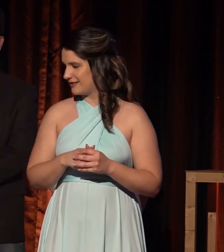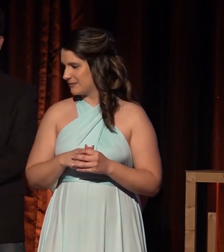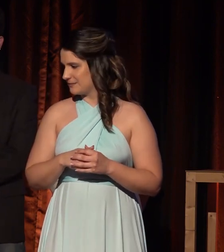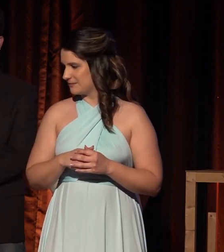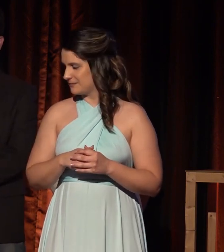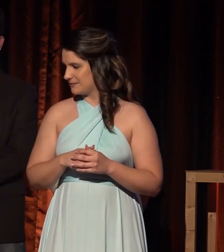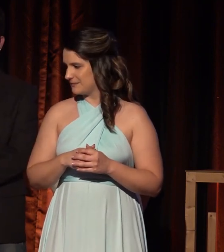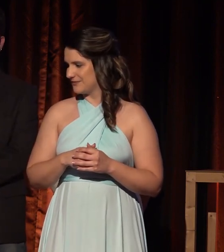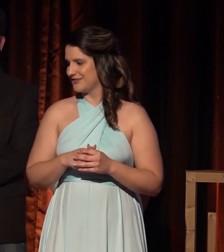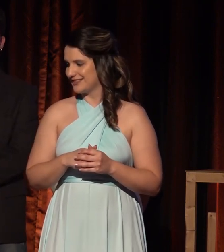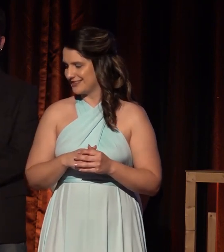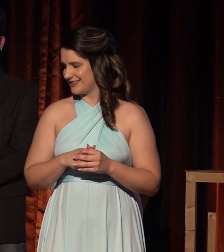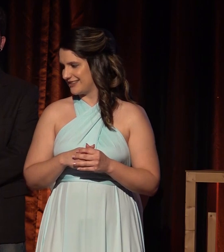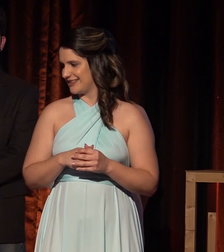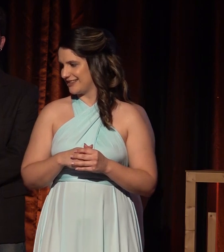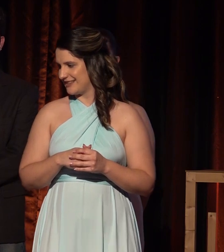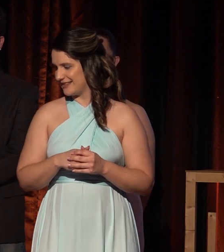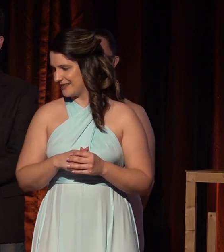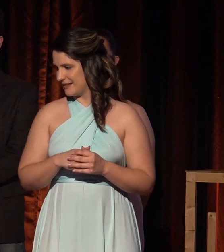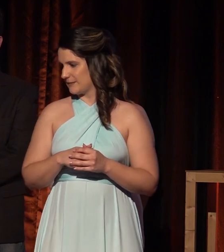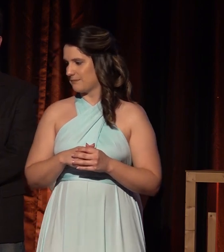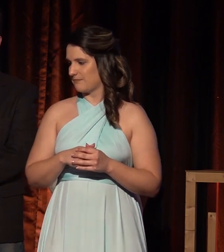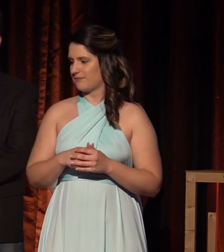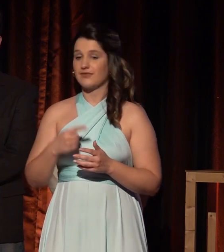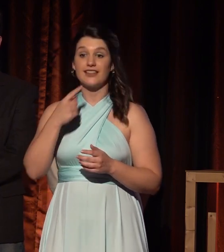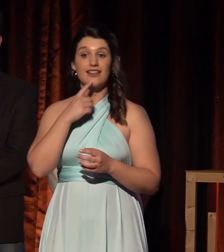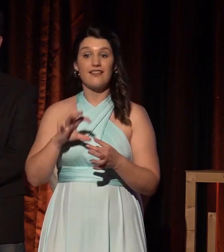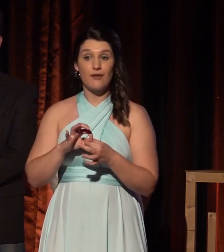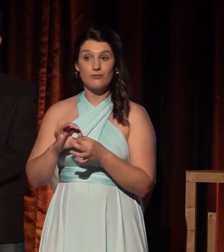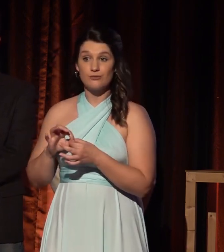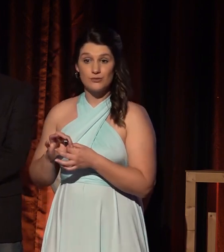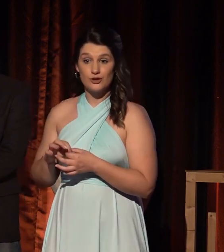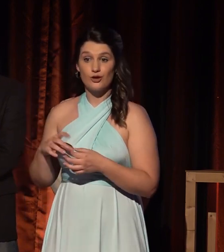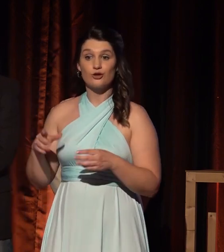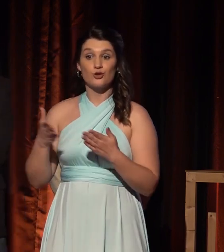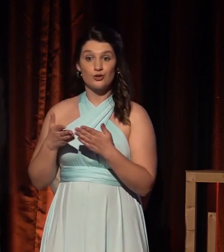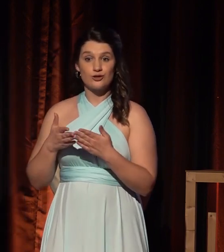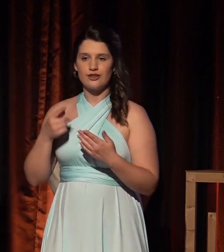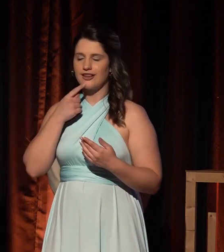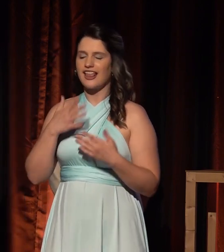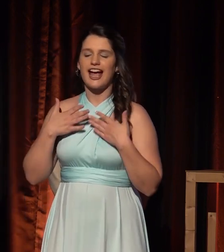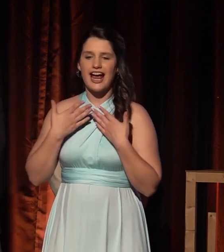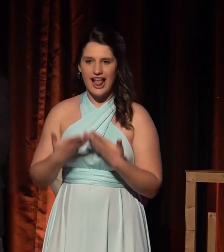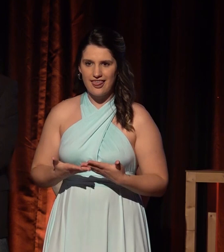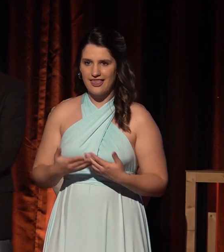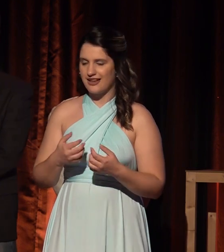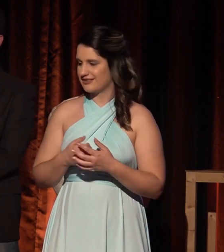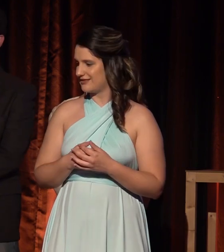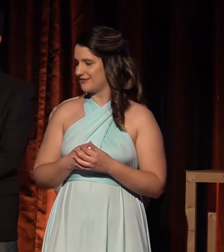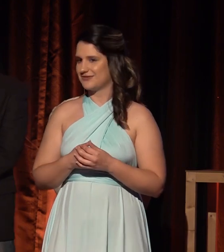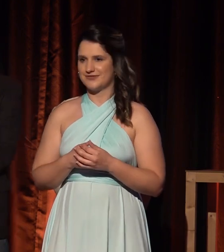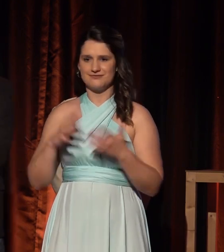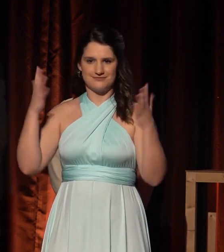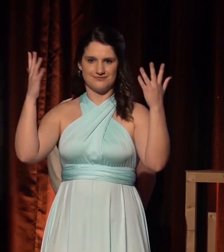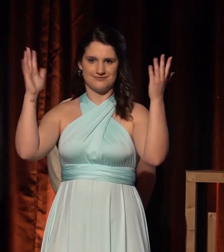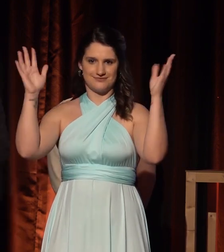també han tingut un far en mi. I sobretot als meus companys de classe per la seva ajuda, suport i treball en equip. Dir-vos que per